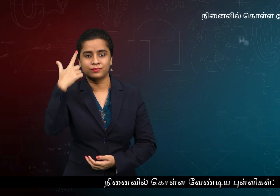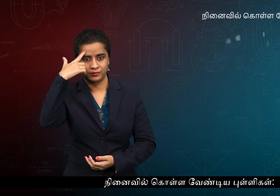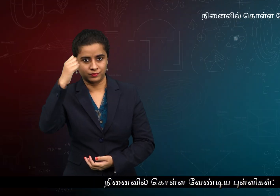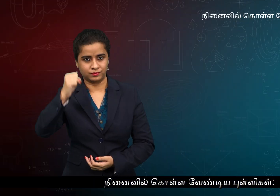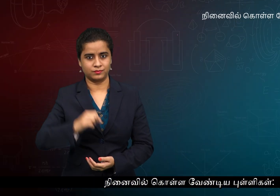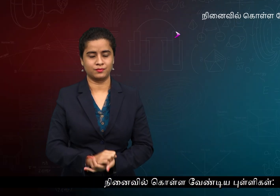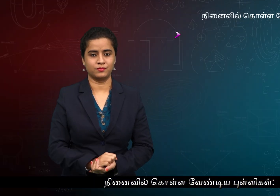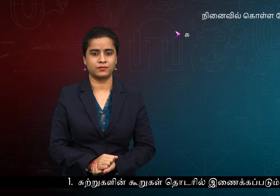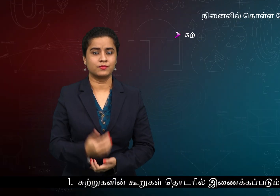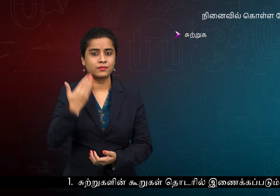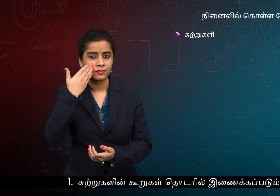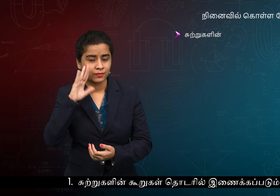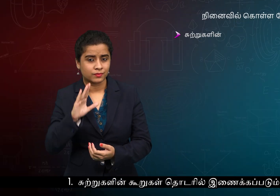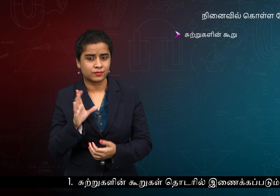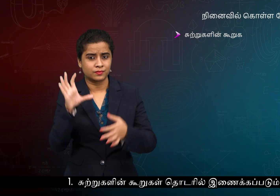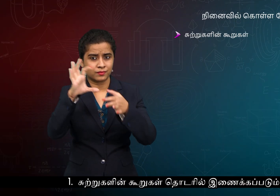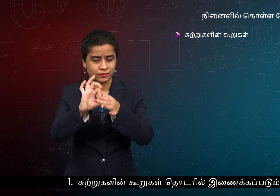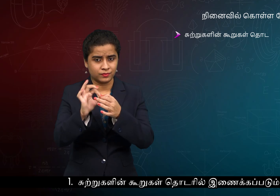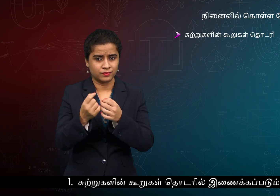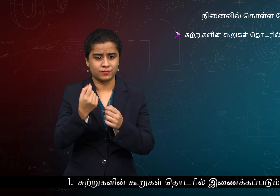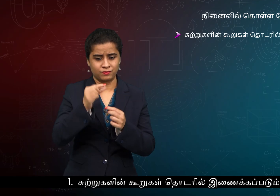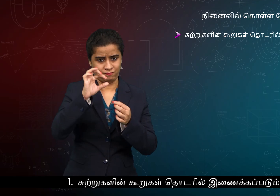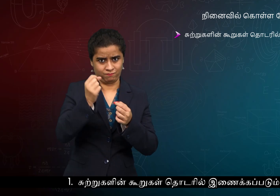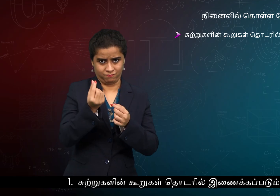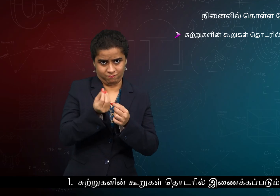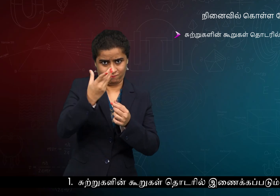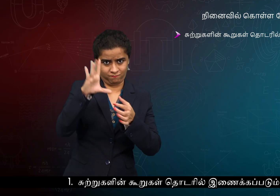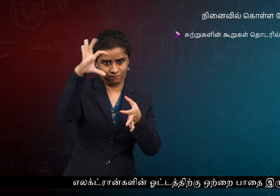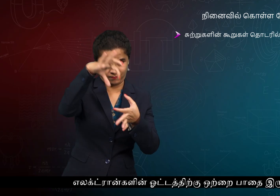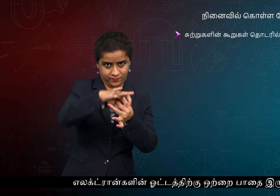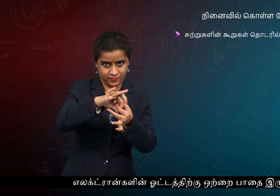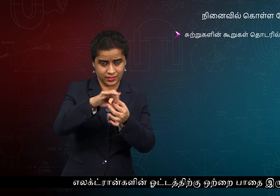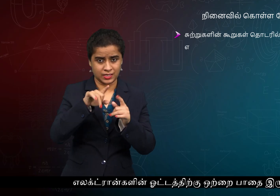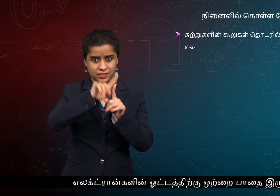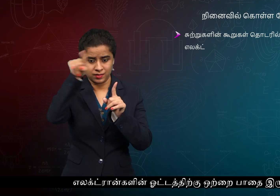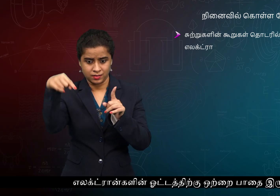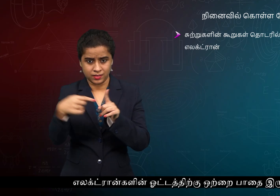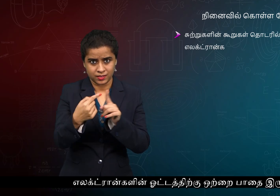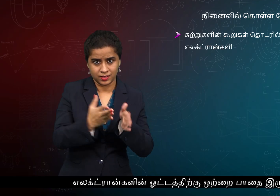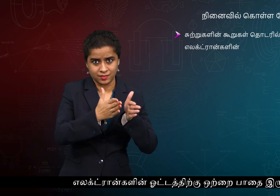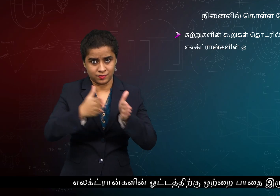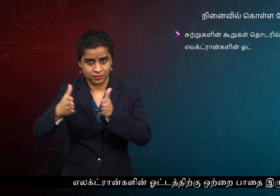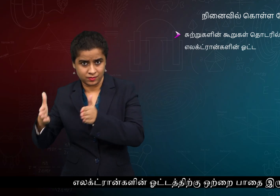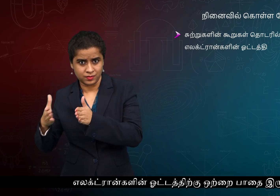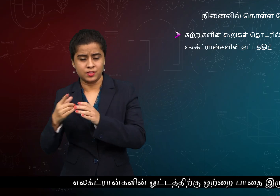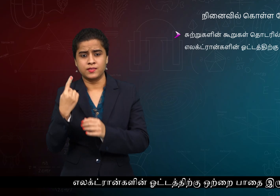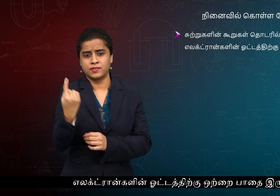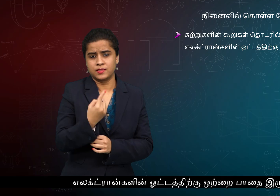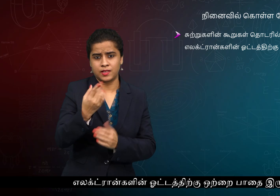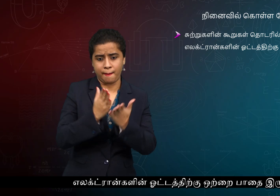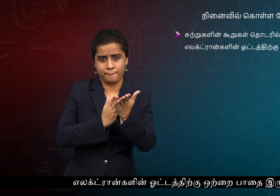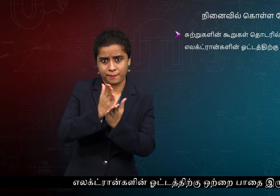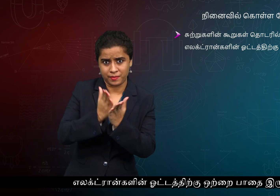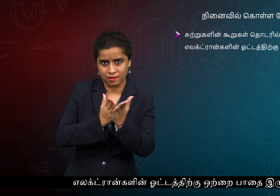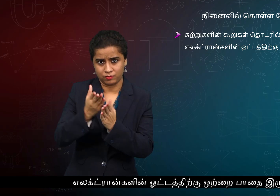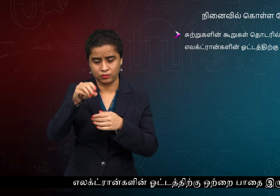நினைவில் வைத்துக் கொள்ளுங்கள், சுற்றுகளின் கூறுகள் தொடரில் இணைக்கப்படும் போது எலக்ட்ரான்களின் ஓட்டத்திற்கு ஒற்றை பாதை இருக்கும்.